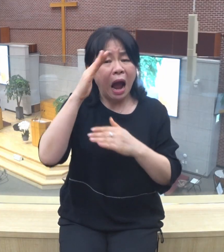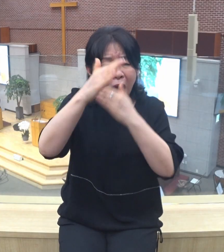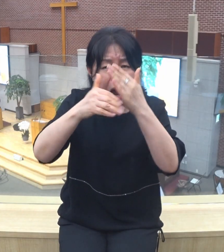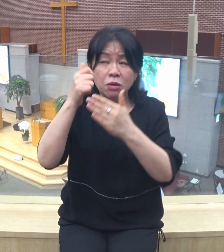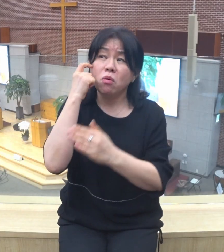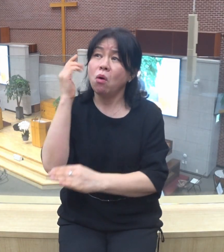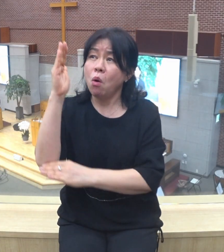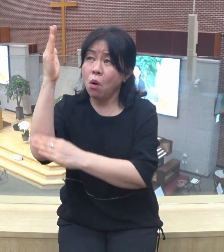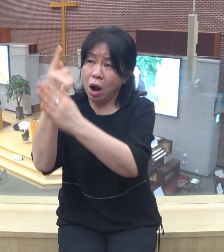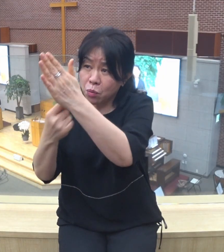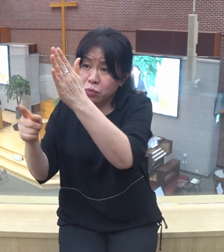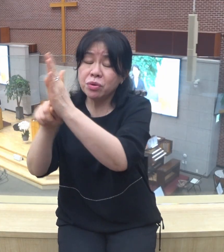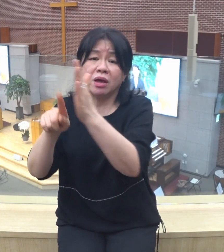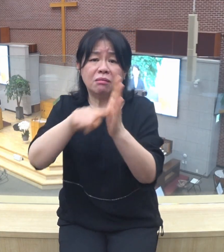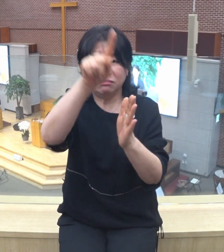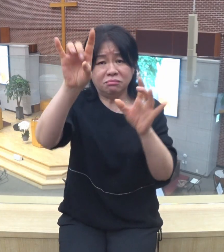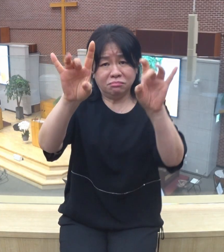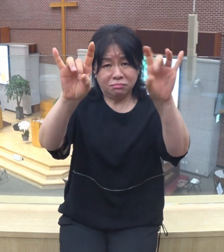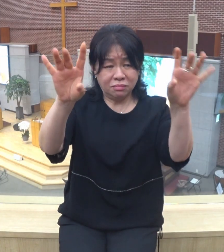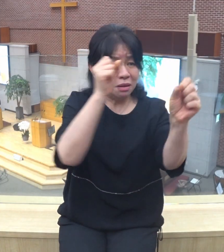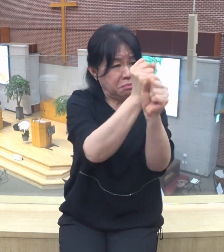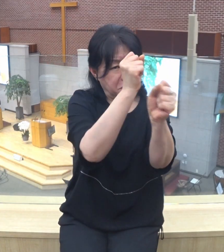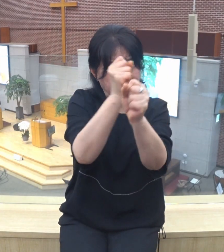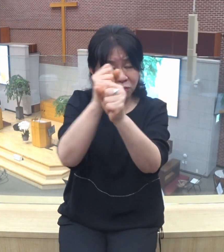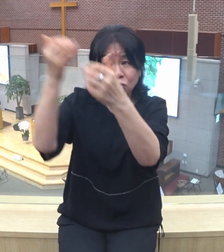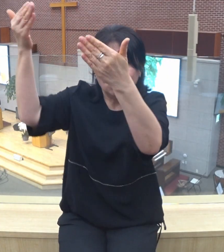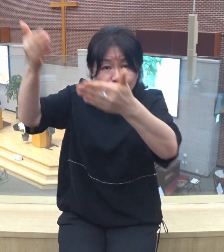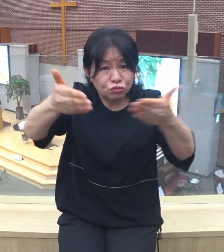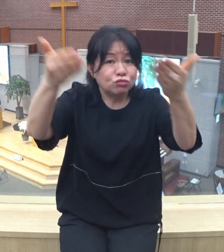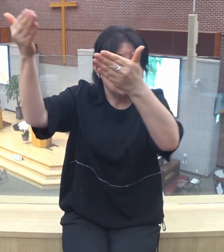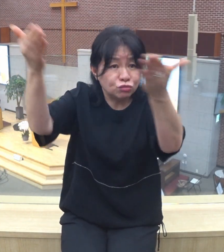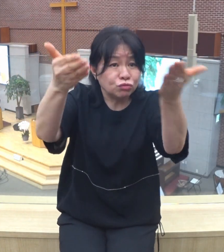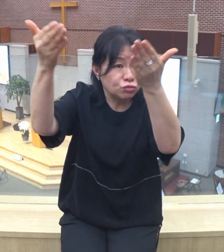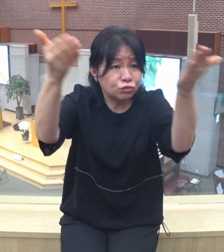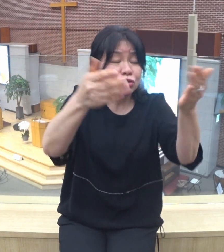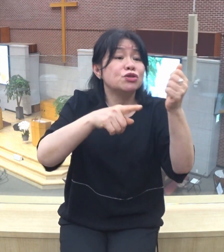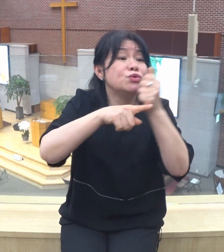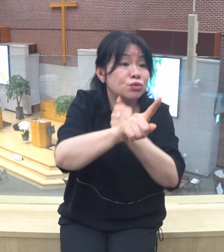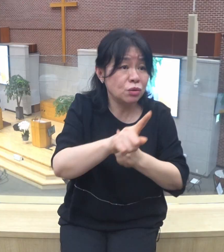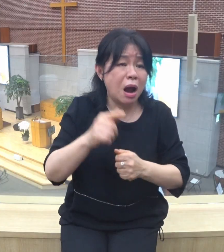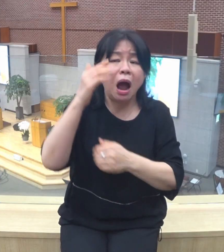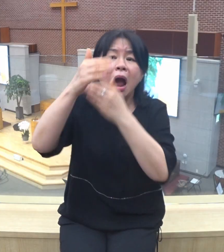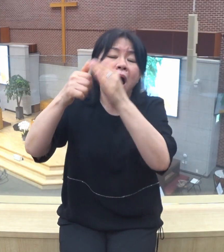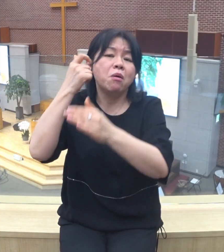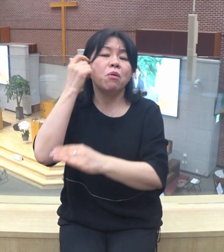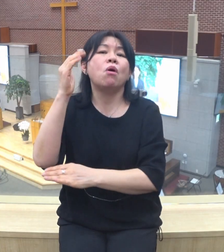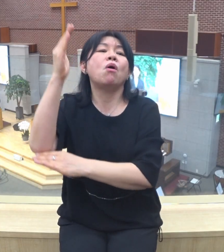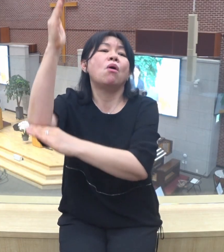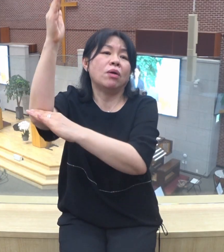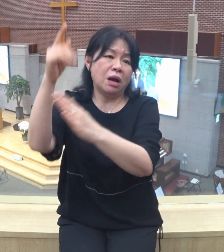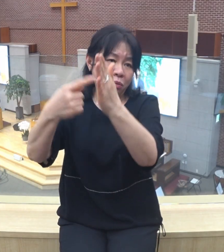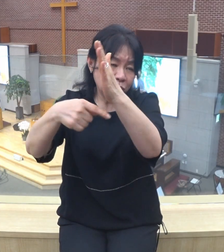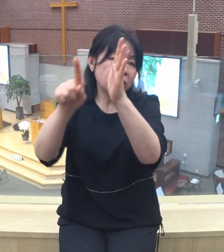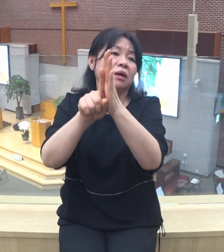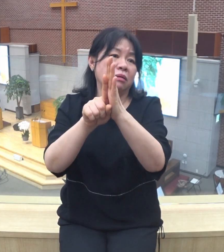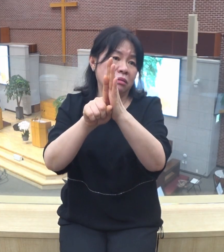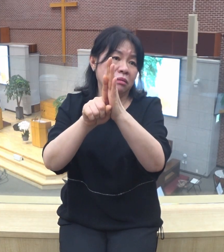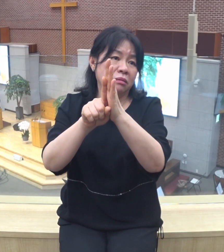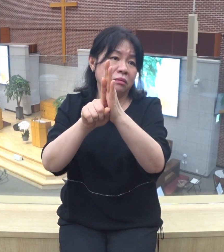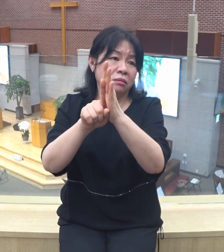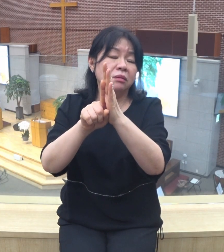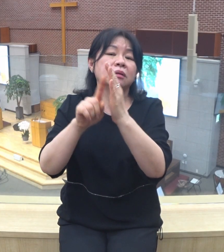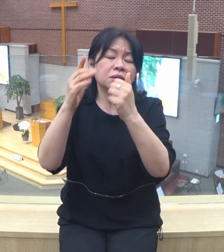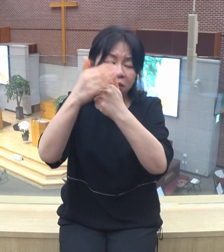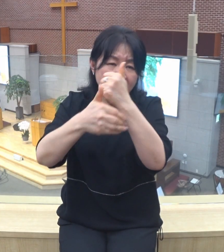창조되었습니다. 우리 자신의 이름을 빛나게 하기 위해서 지어진 것이 아니라 하나님의 빛을 세상에 비추어